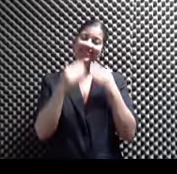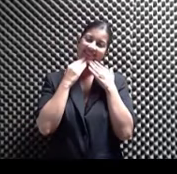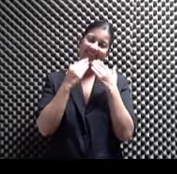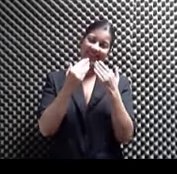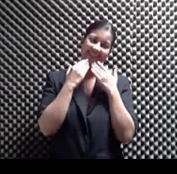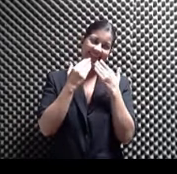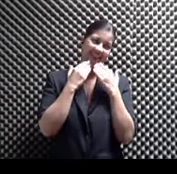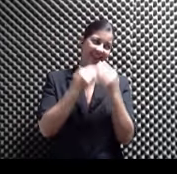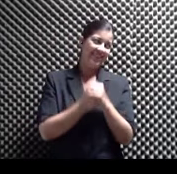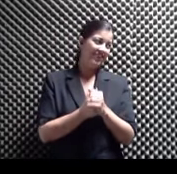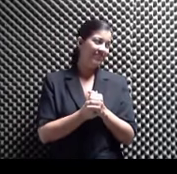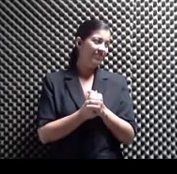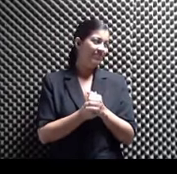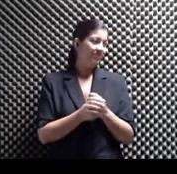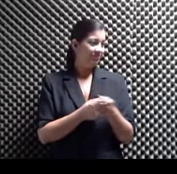gracias.